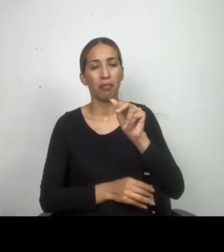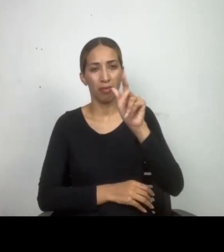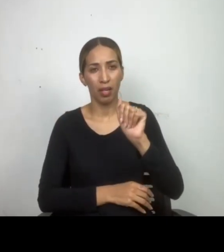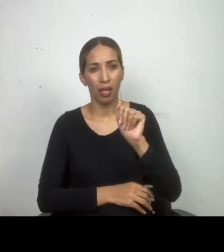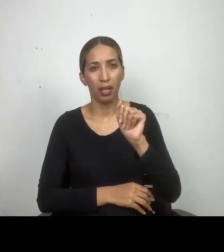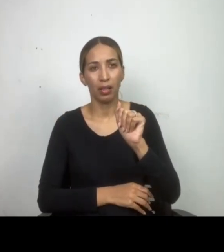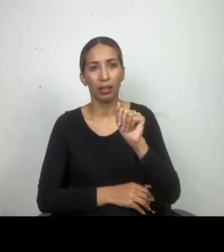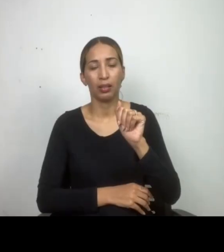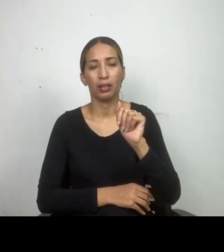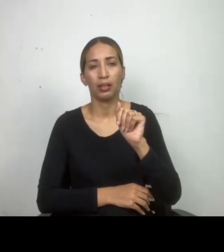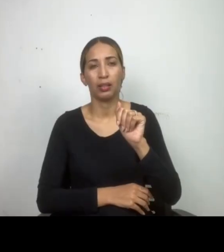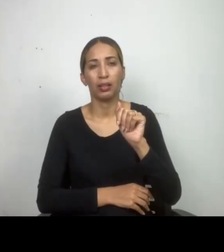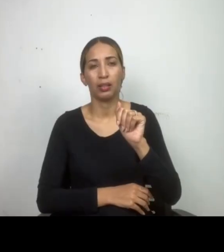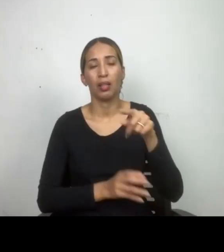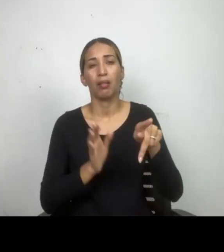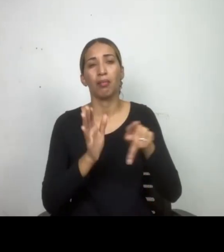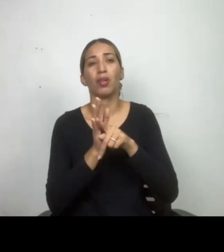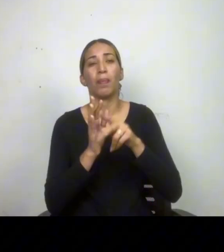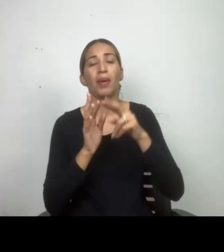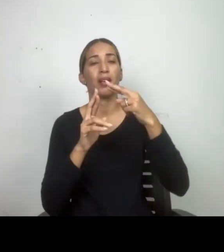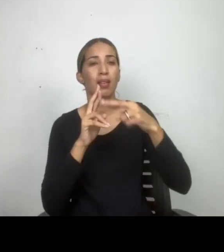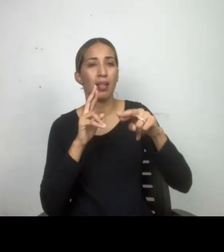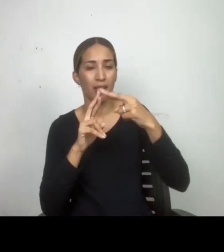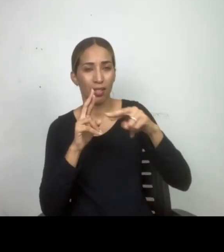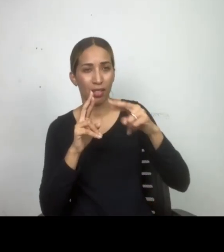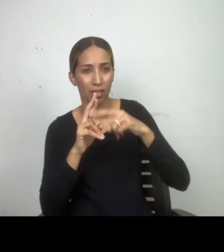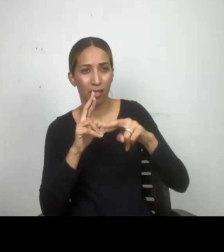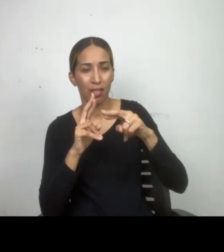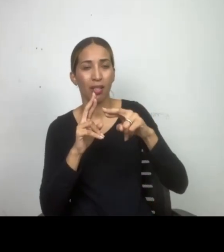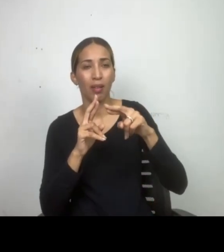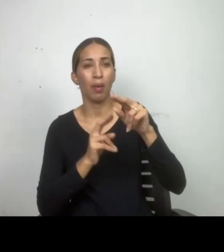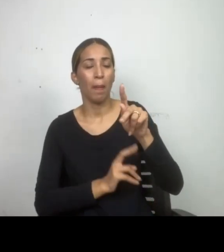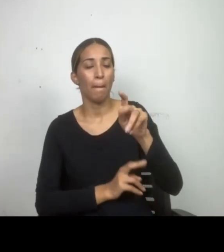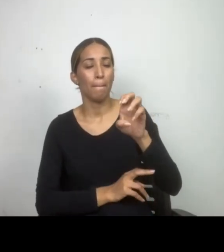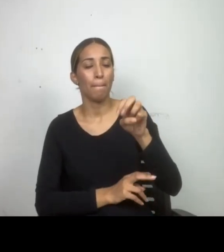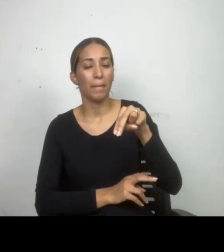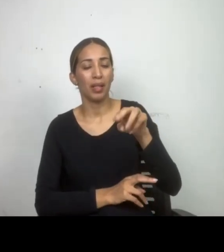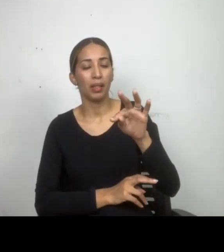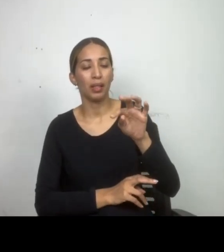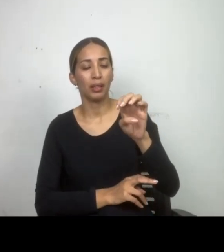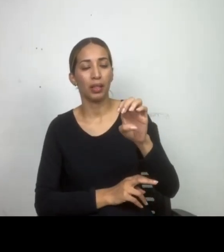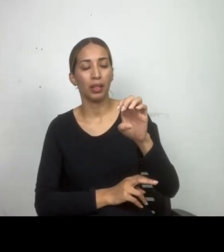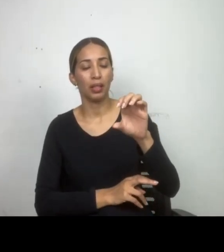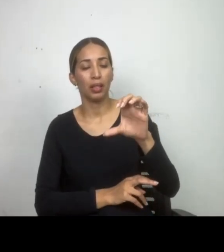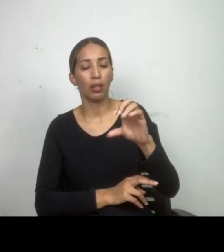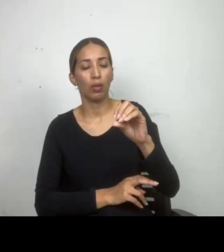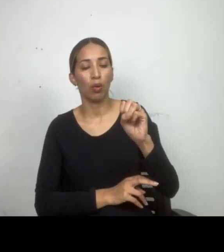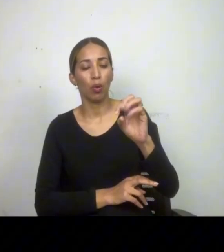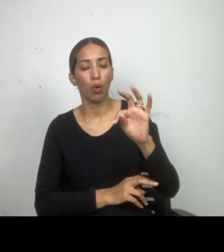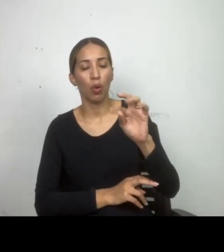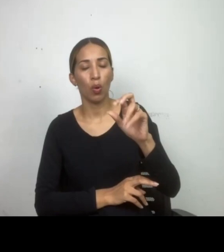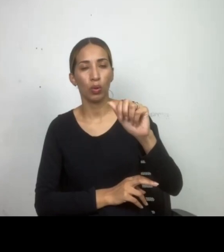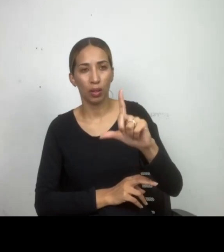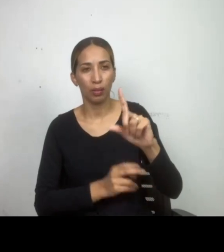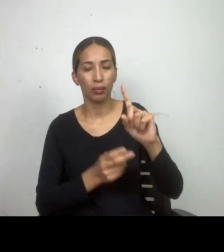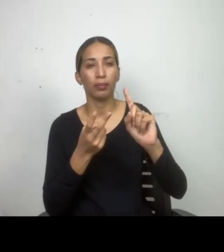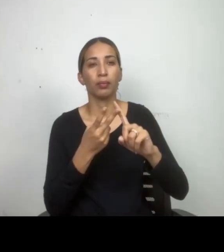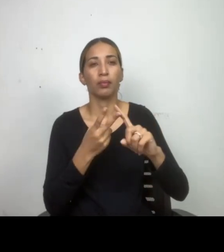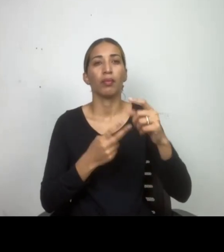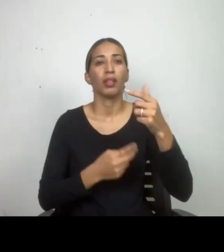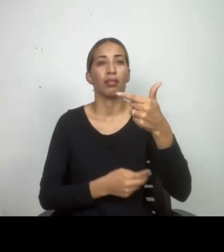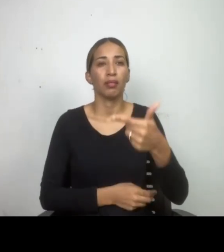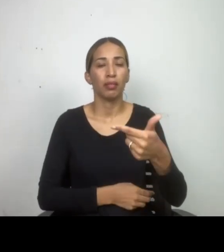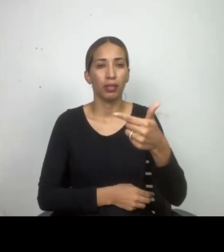orientação pentecostal. 26 são católicas e somente 19 não possuem vinculação